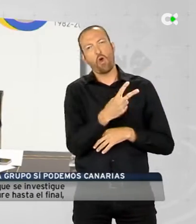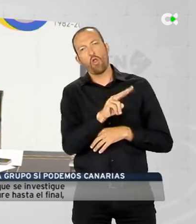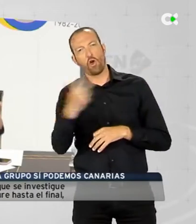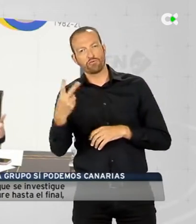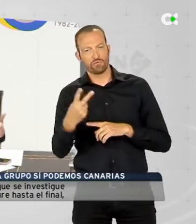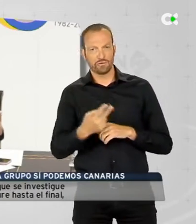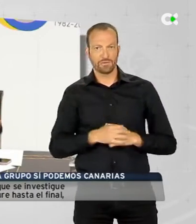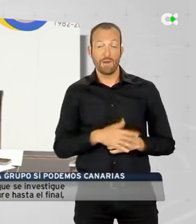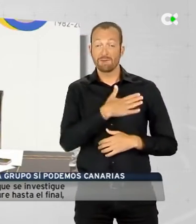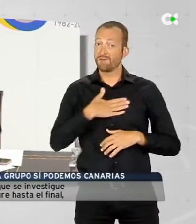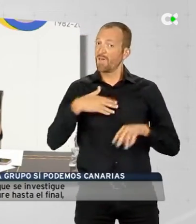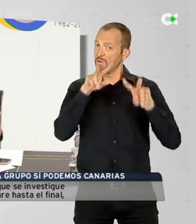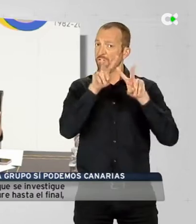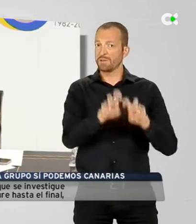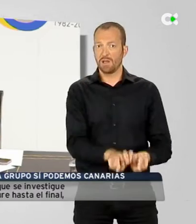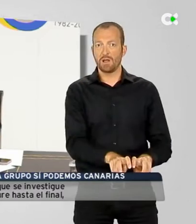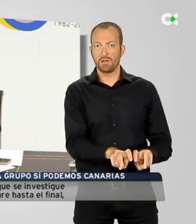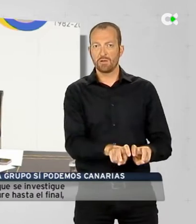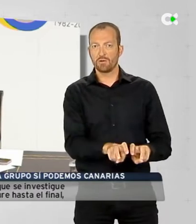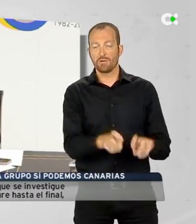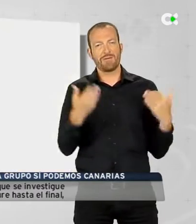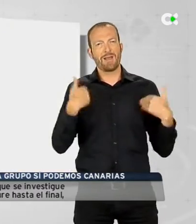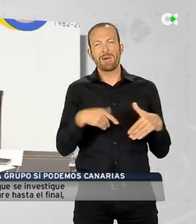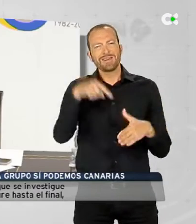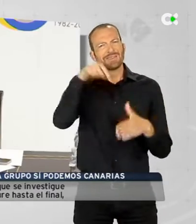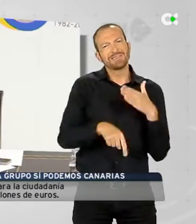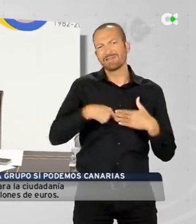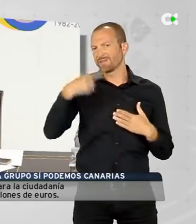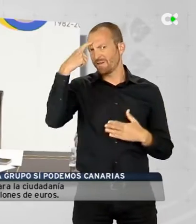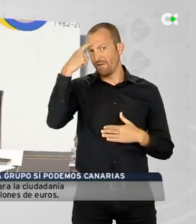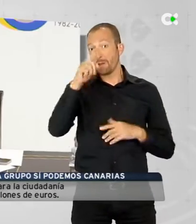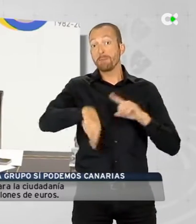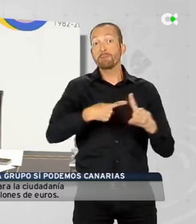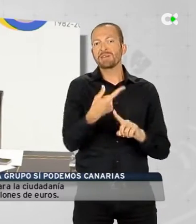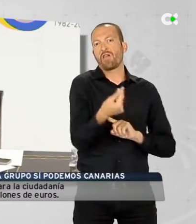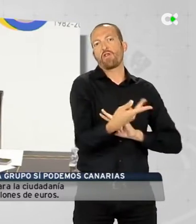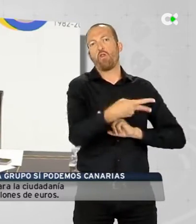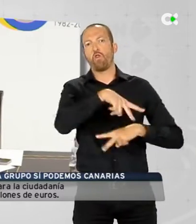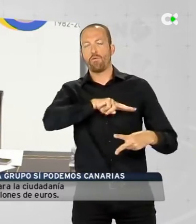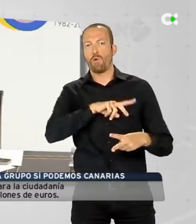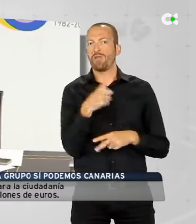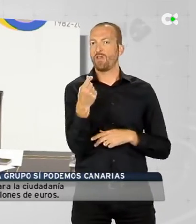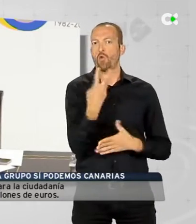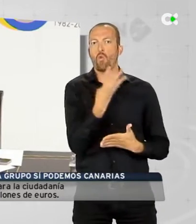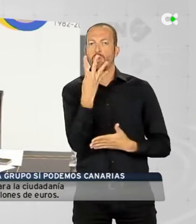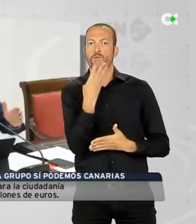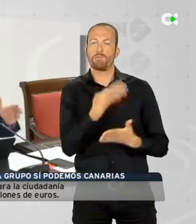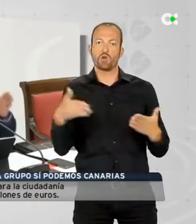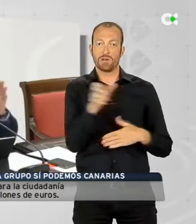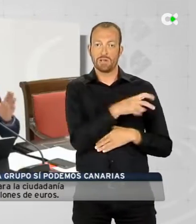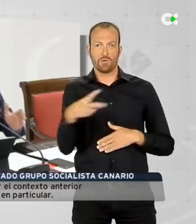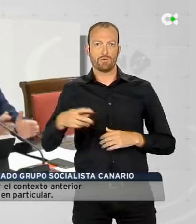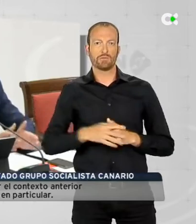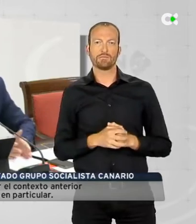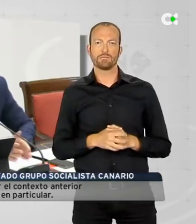se investigue y que se depure hasta el final, recuperar para la ciudadanía esos 4 millones de euros. No